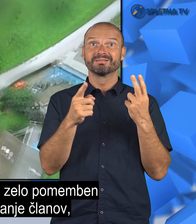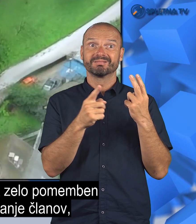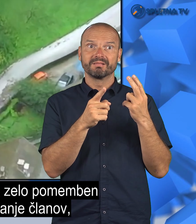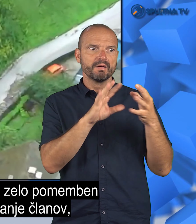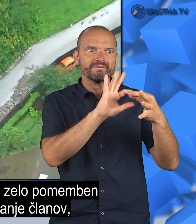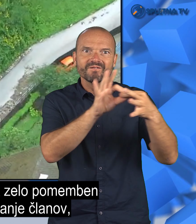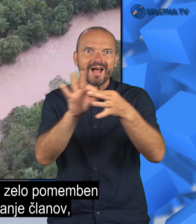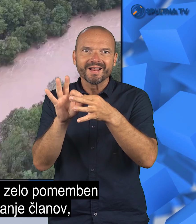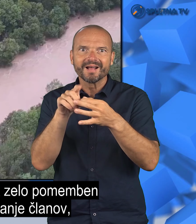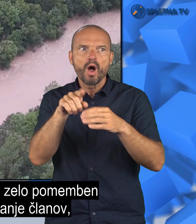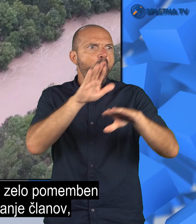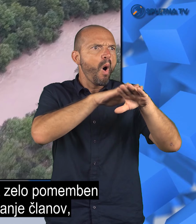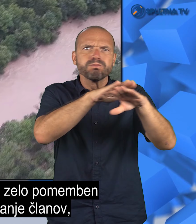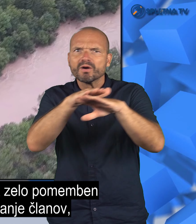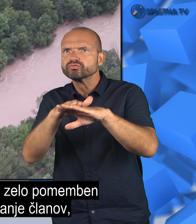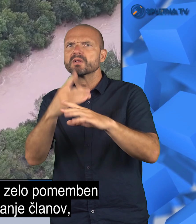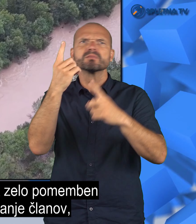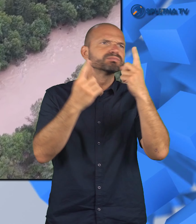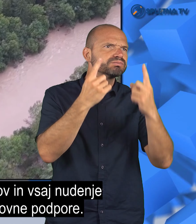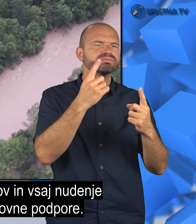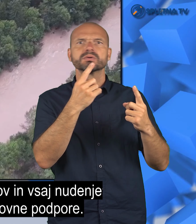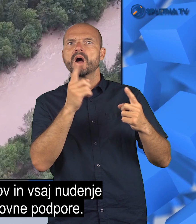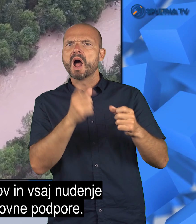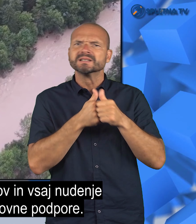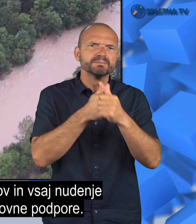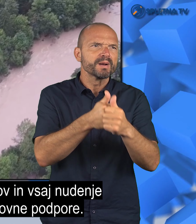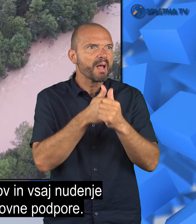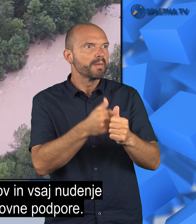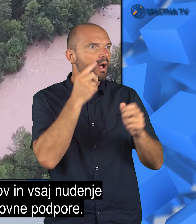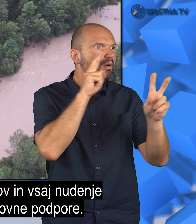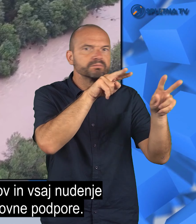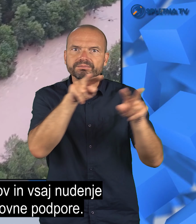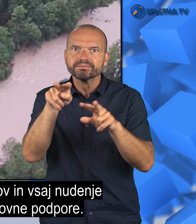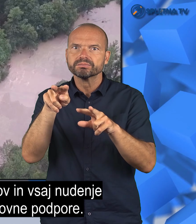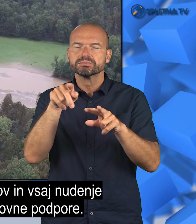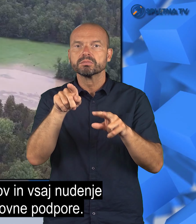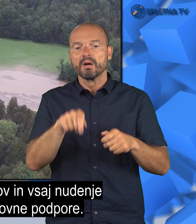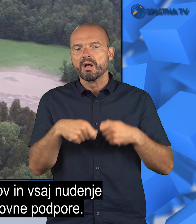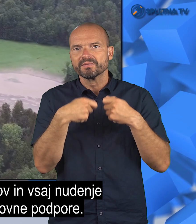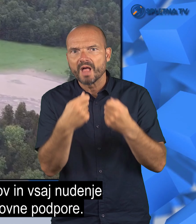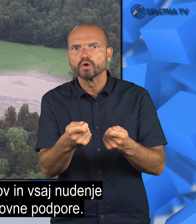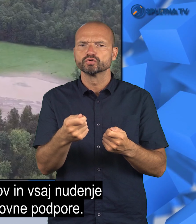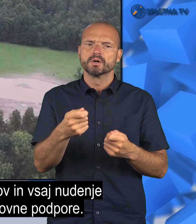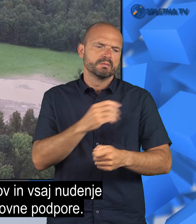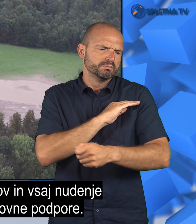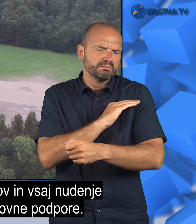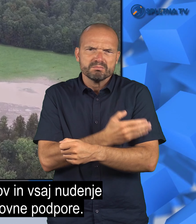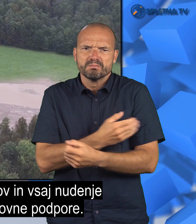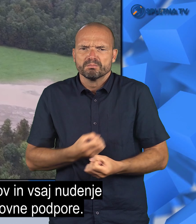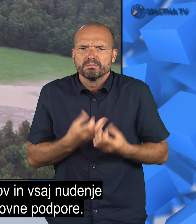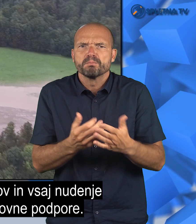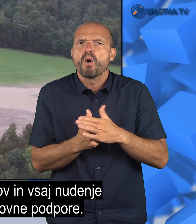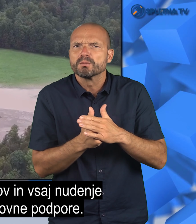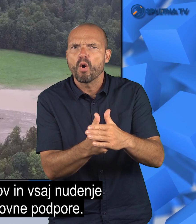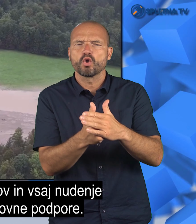pomemben člen v tem obveščanju članov, v spremljanju dogodkov, vsaj nudenju te moralne pa strokovne